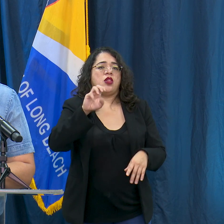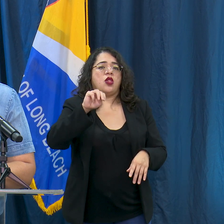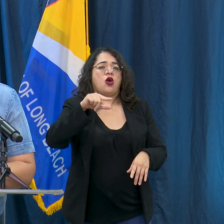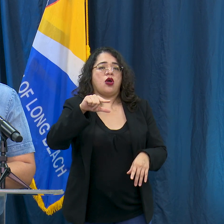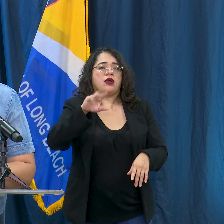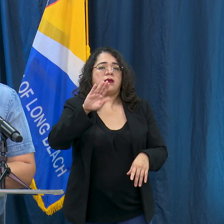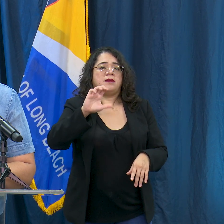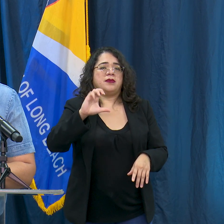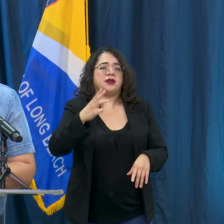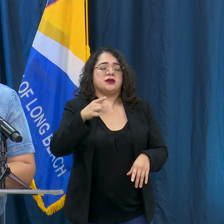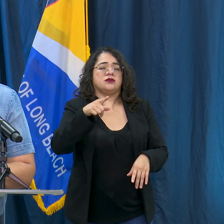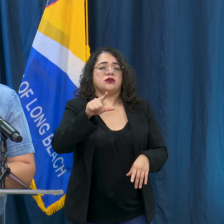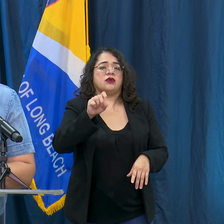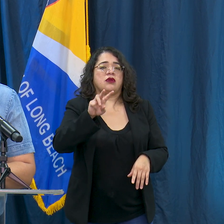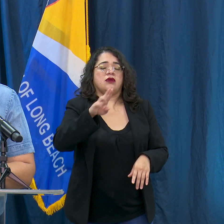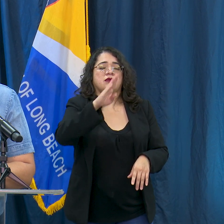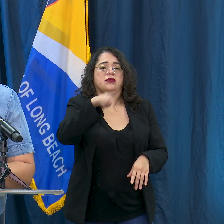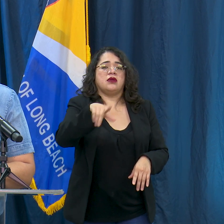LongBeach.gov